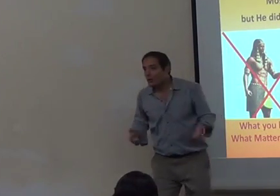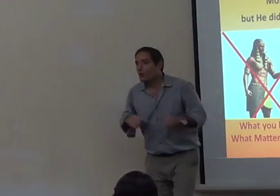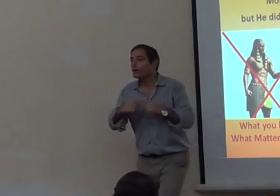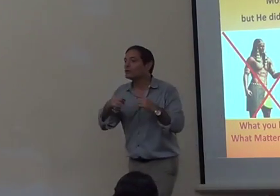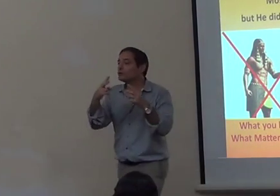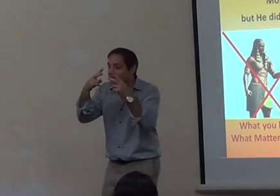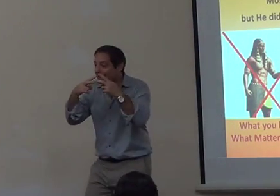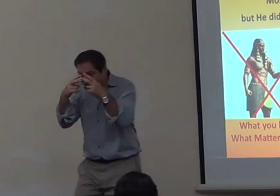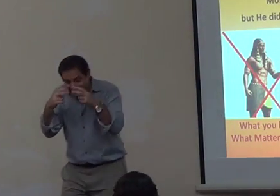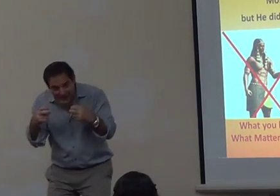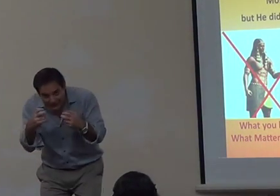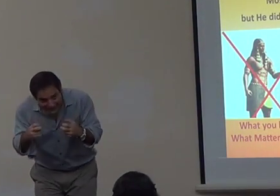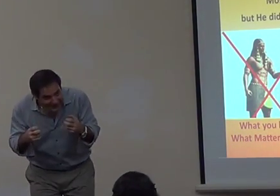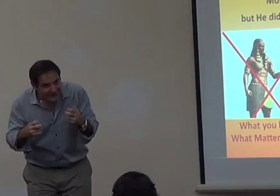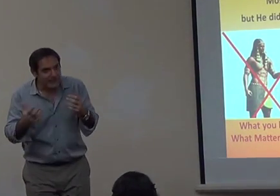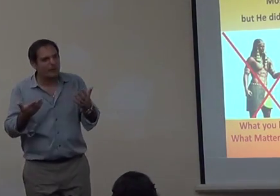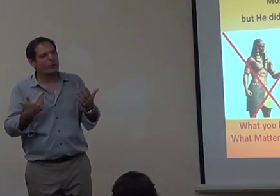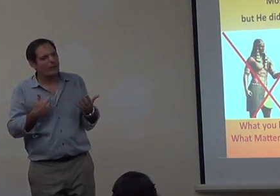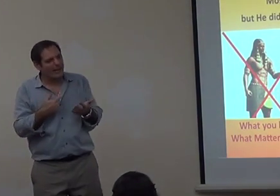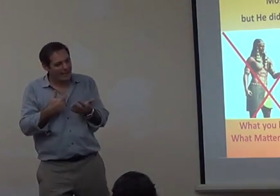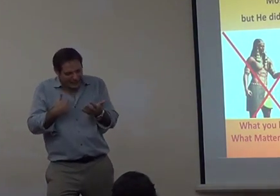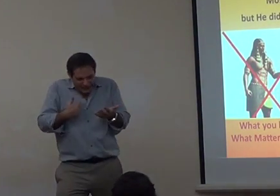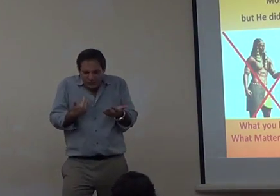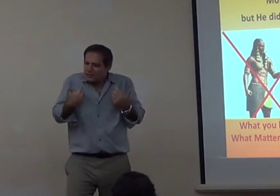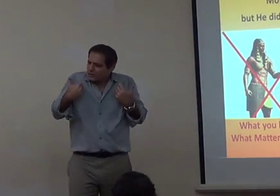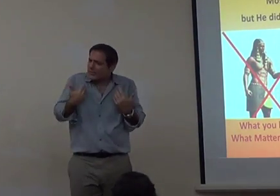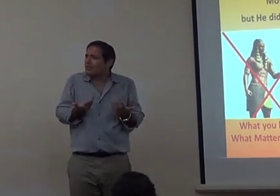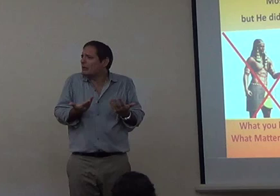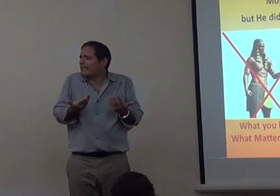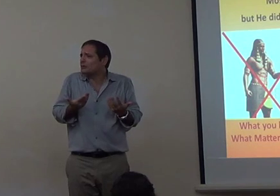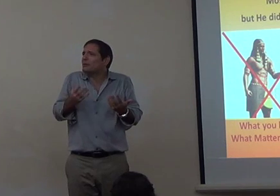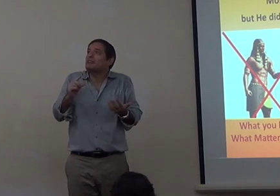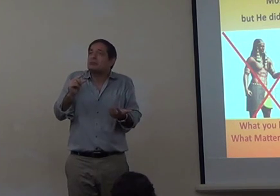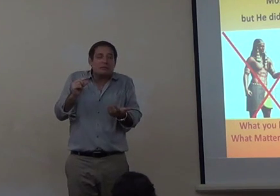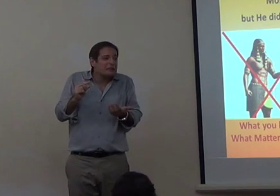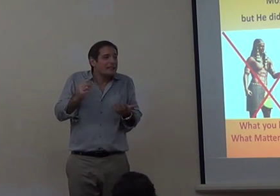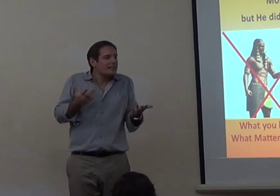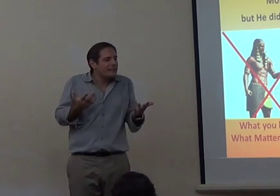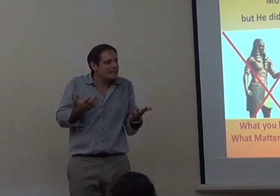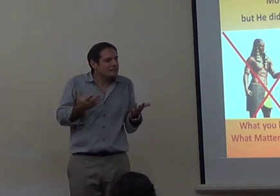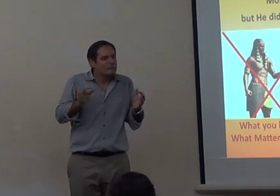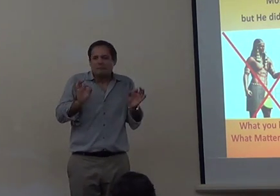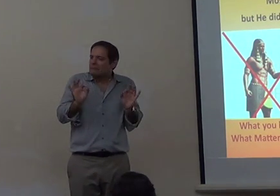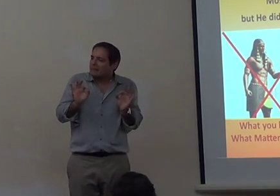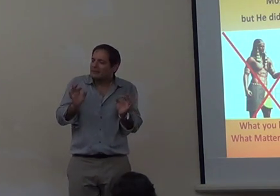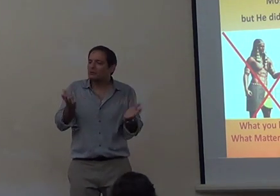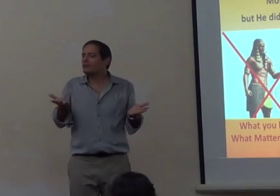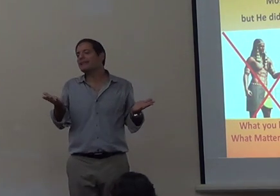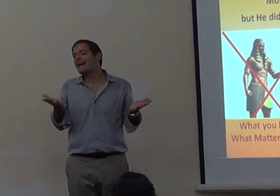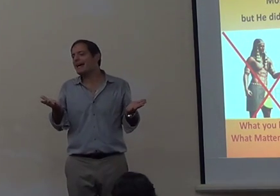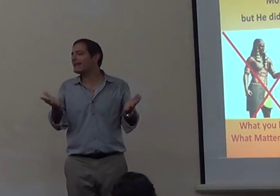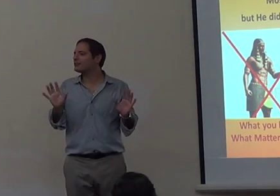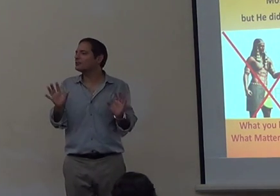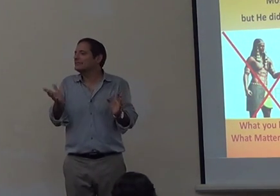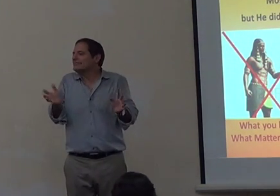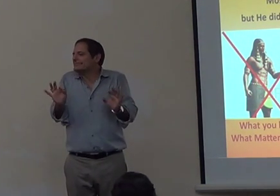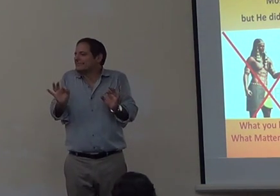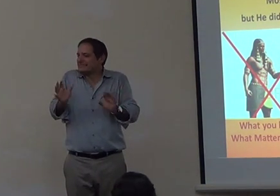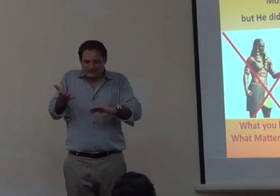Maybe cuando tú te examinas, dices, pero esto, yo tengo esto, pero esto. Esto no es